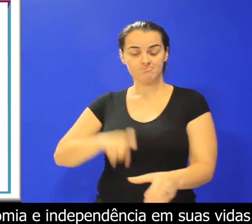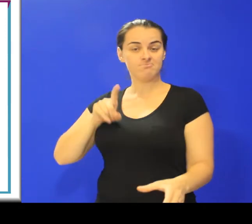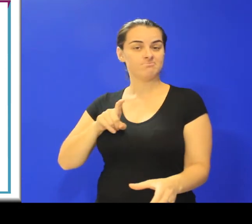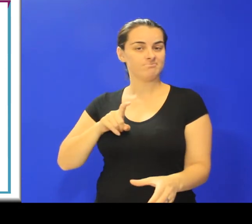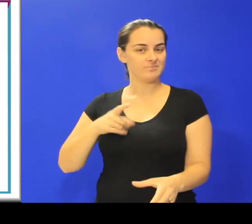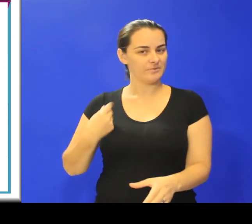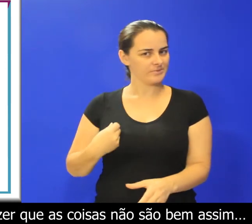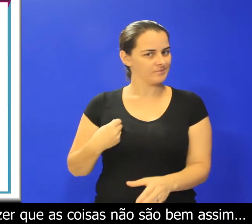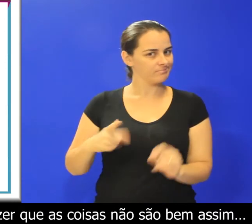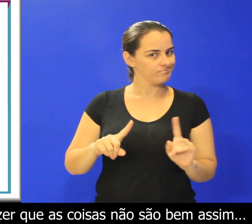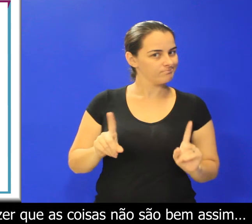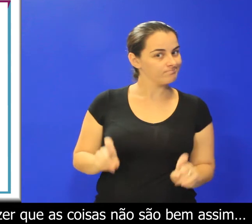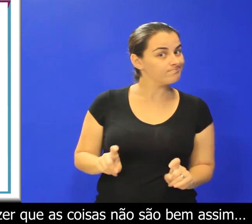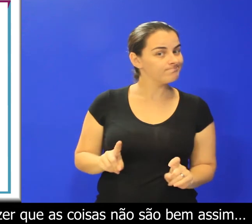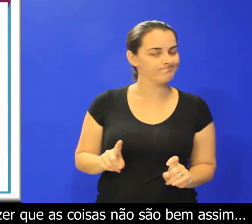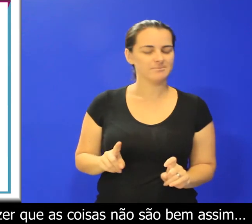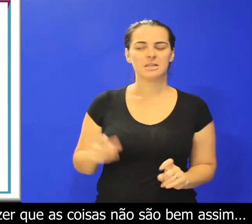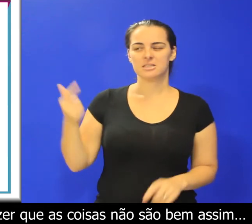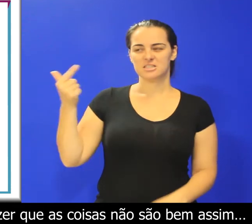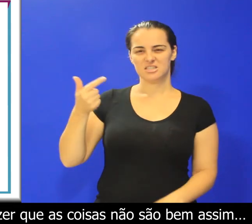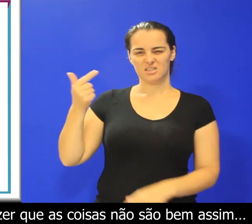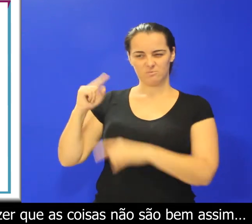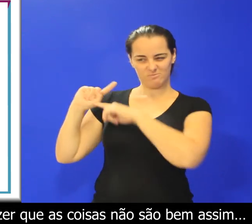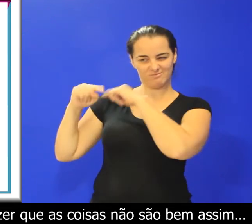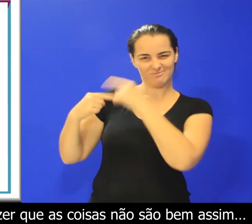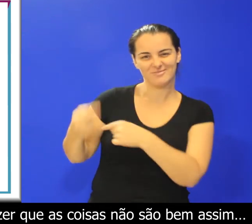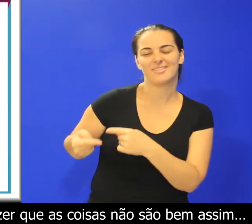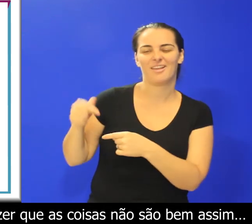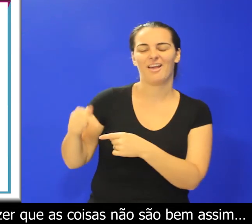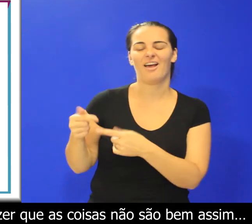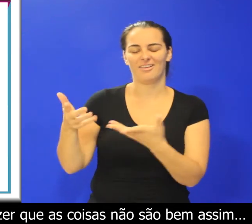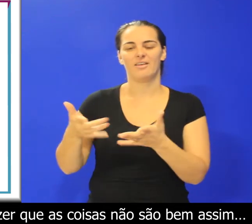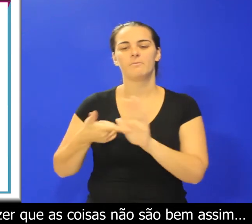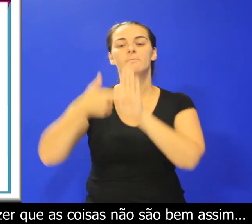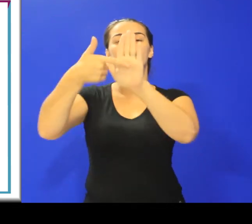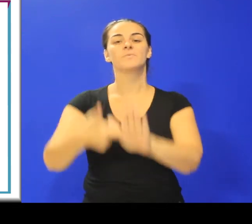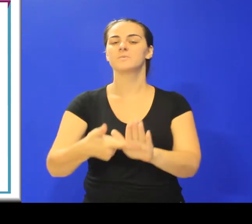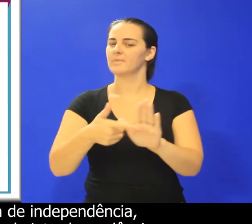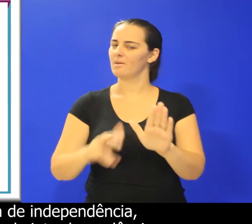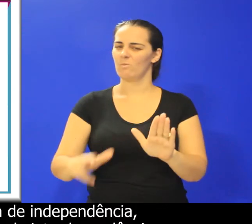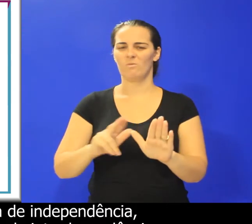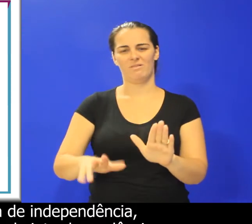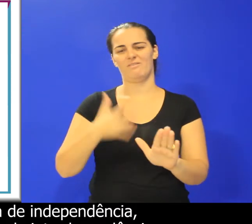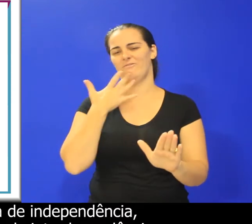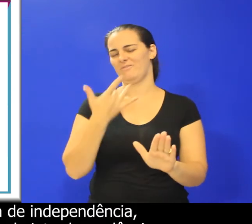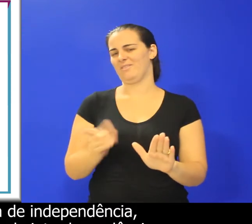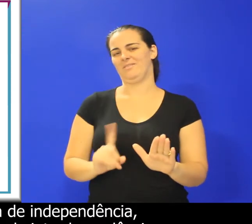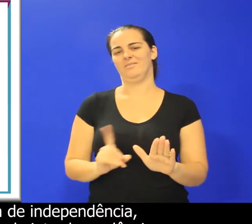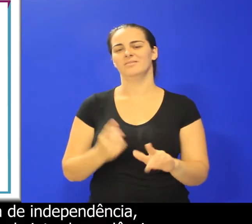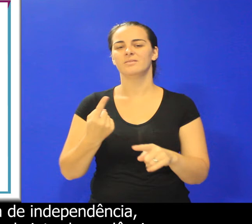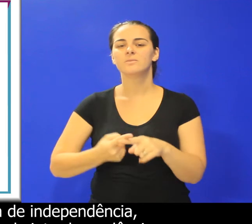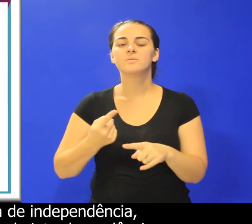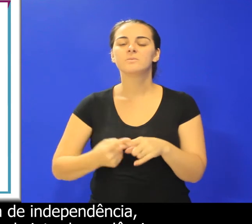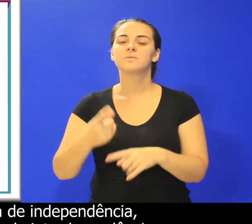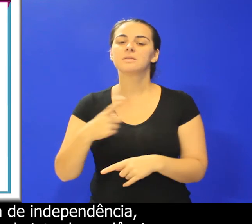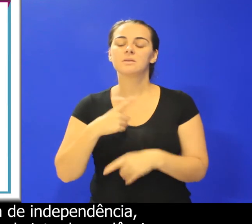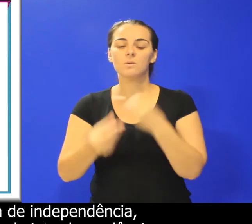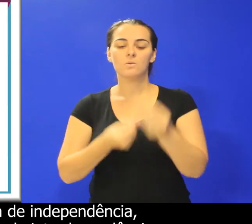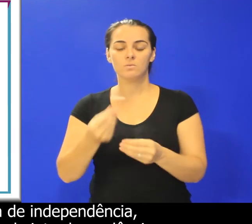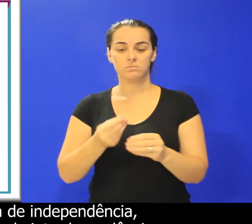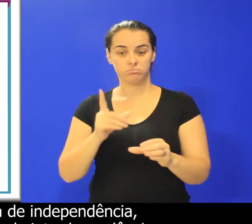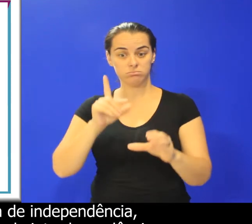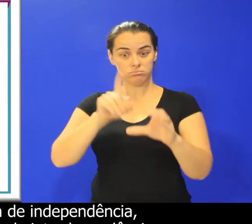vidas. Essa segunda geração vem para dizer que as coisas não são bem assim. Ao invés da ideia de independência,